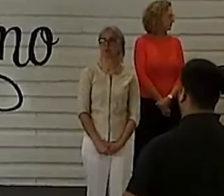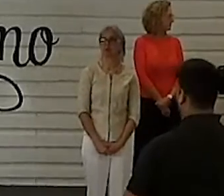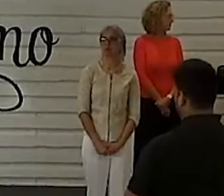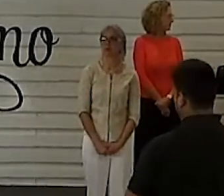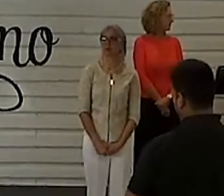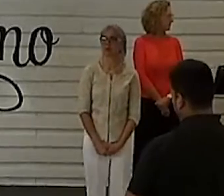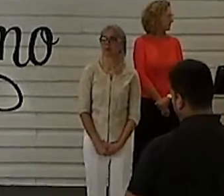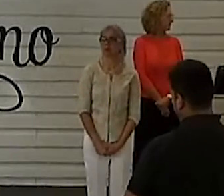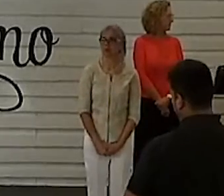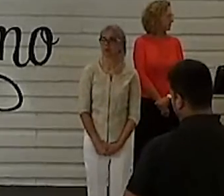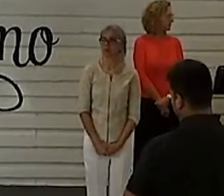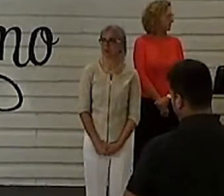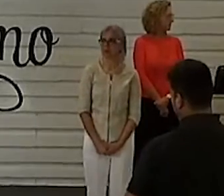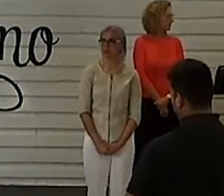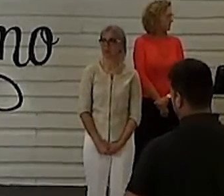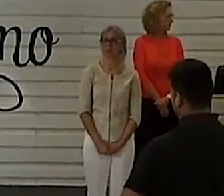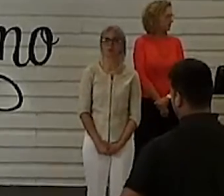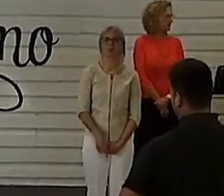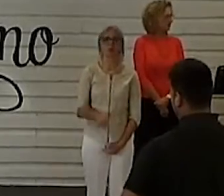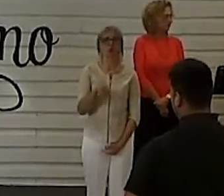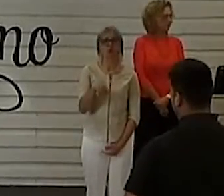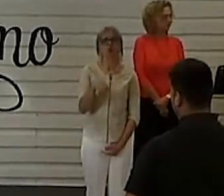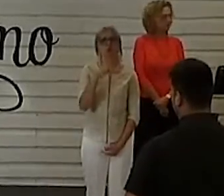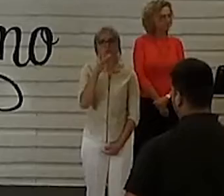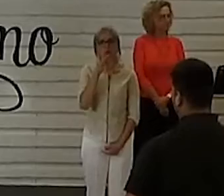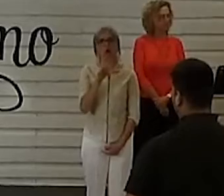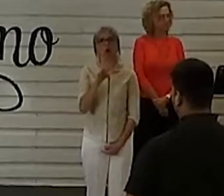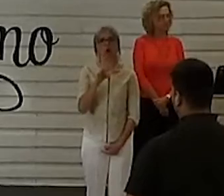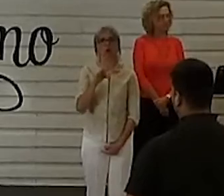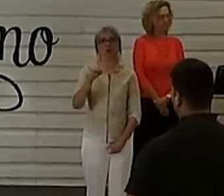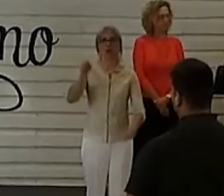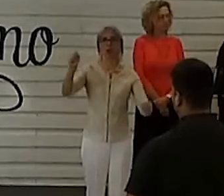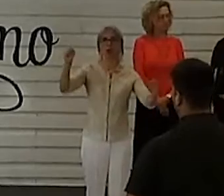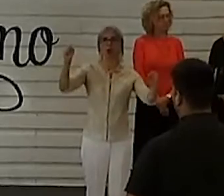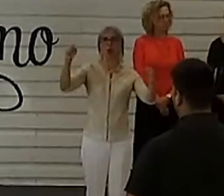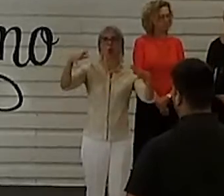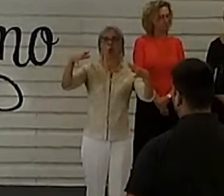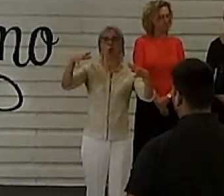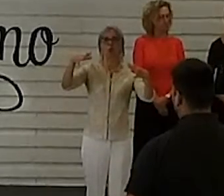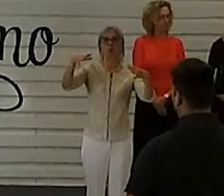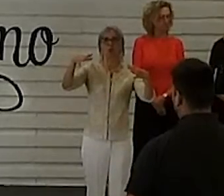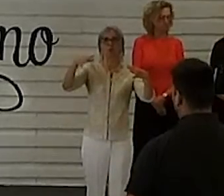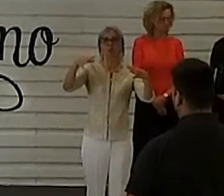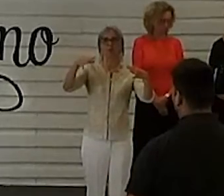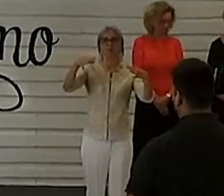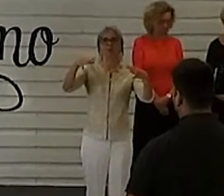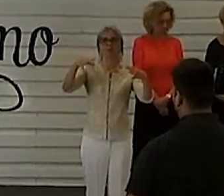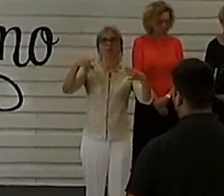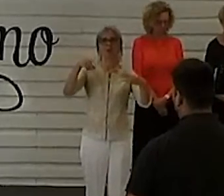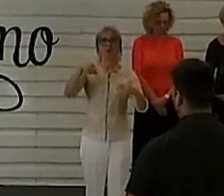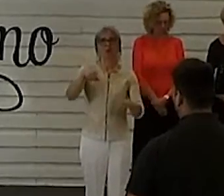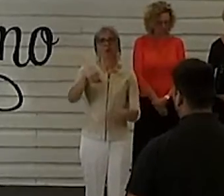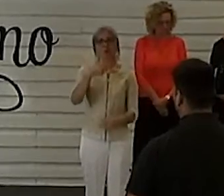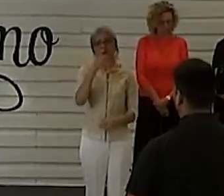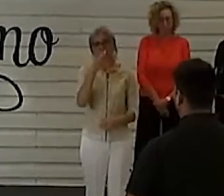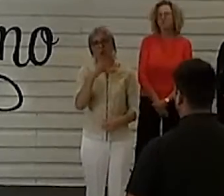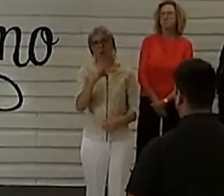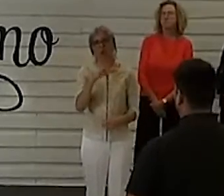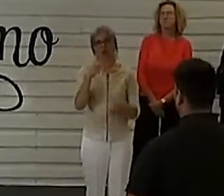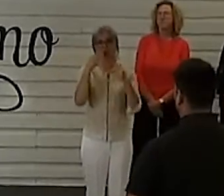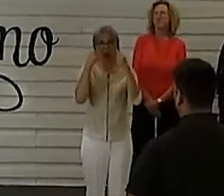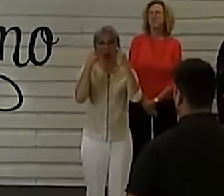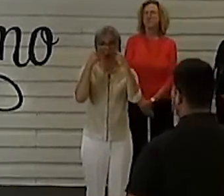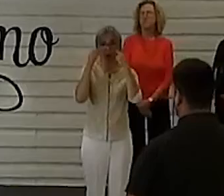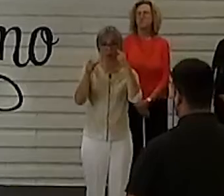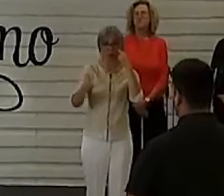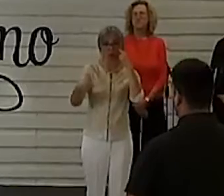intercalare. Ma tu puoi essere quella luce vicino a quella persona. Puoi aprirgli gli occhi.